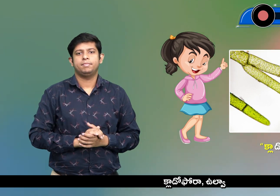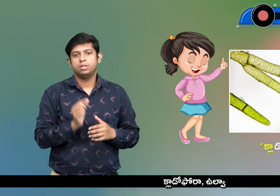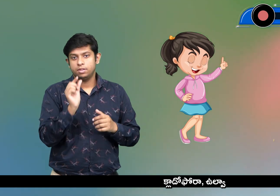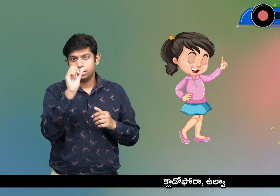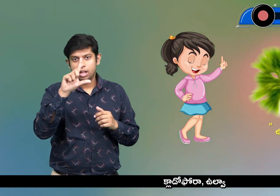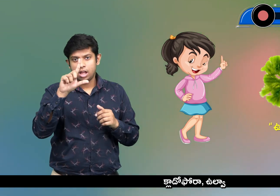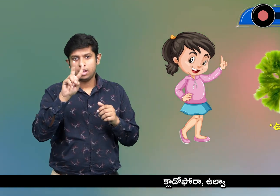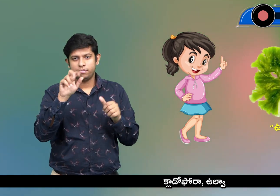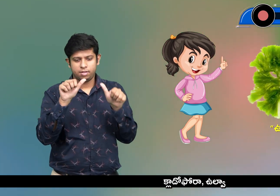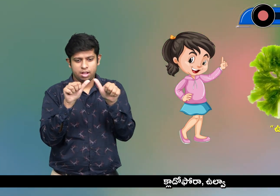ఉల్వా